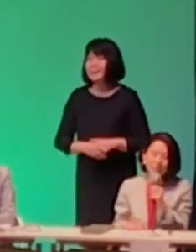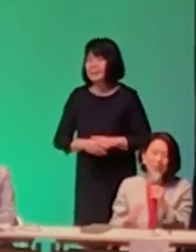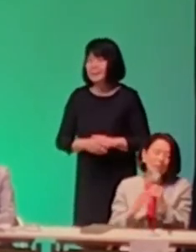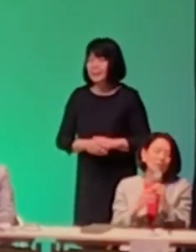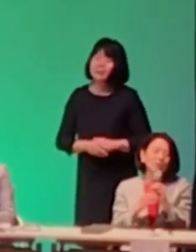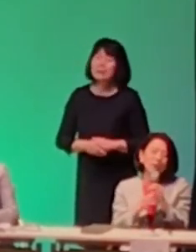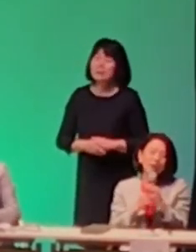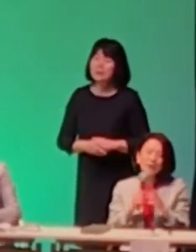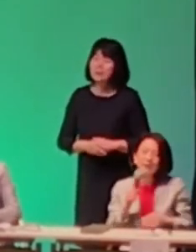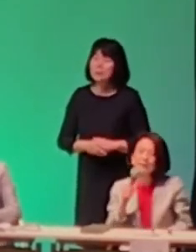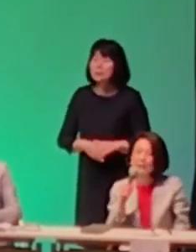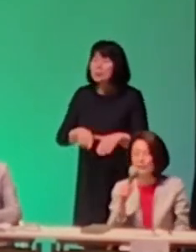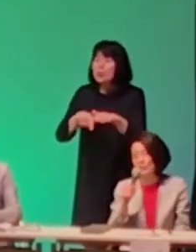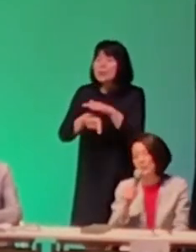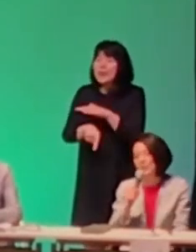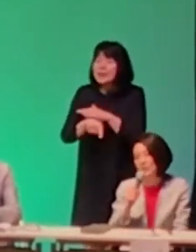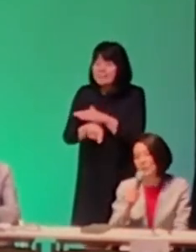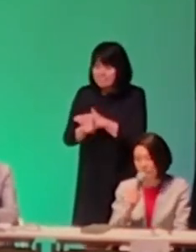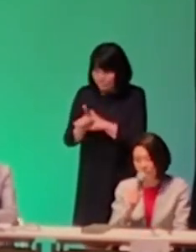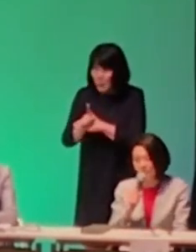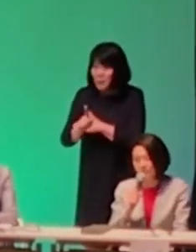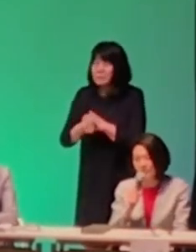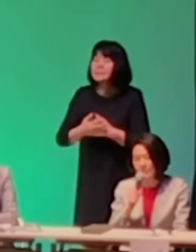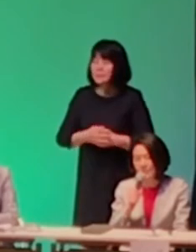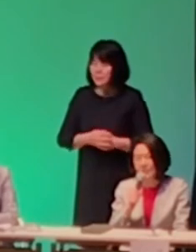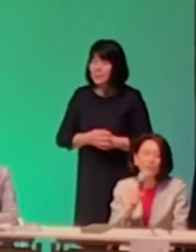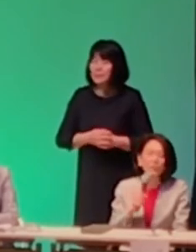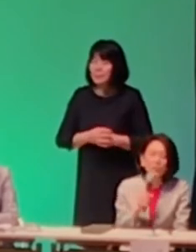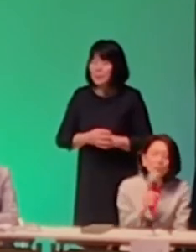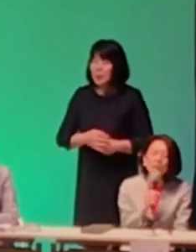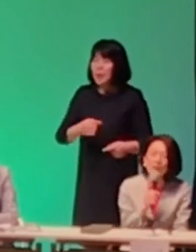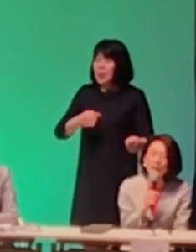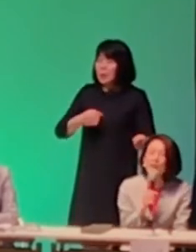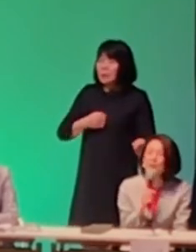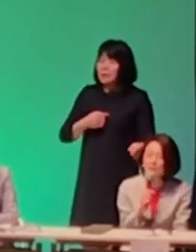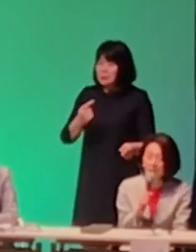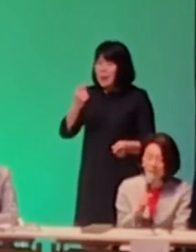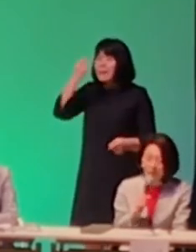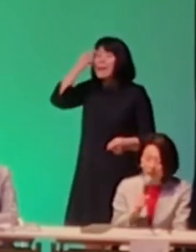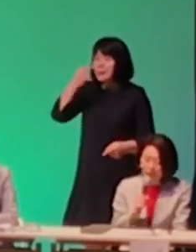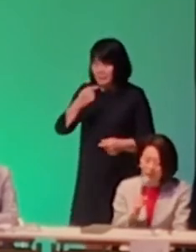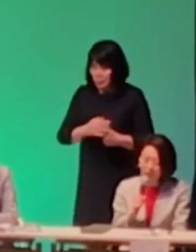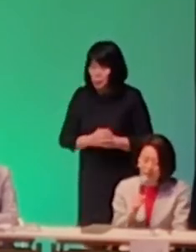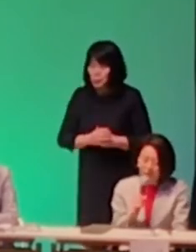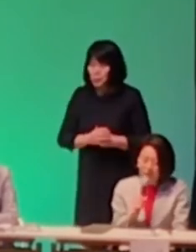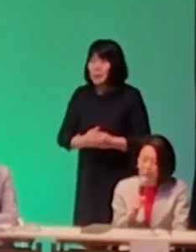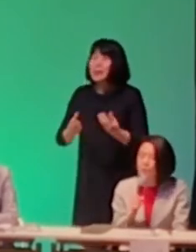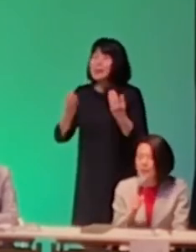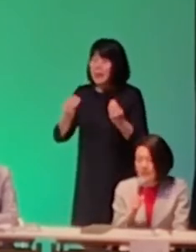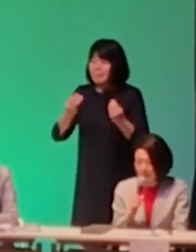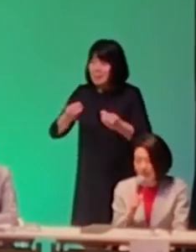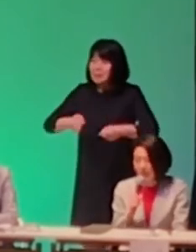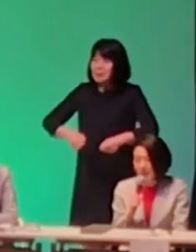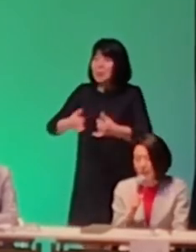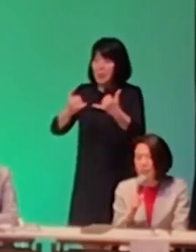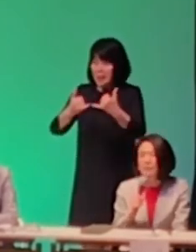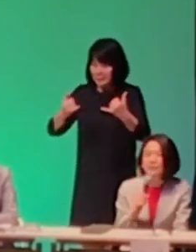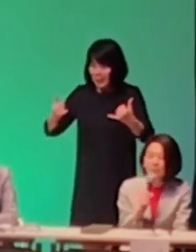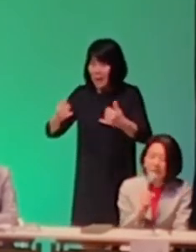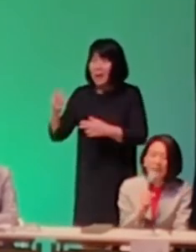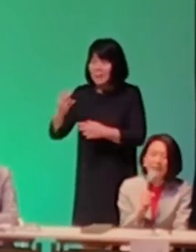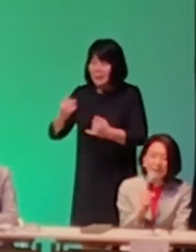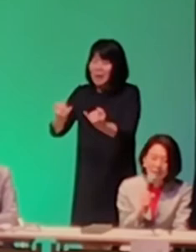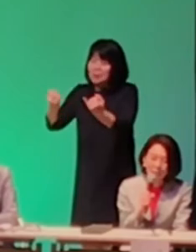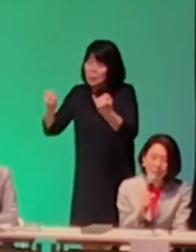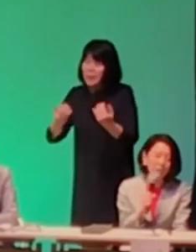。その原因になっている一つ、私はこんなふうに考えています。やはり障害者あるい